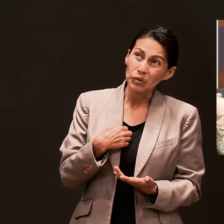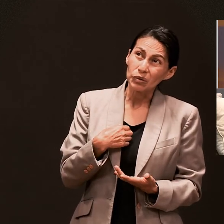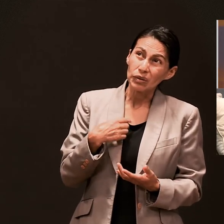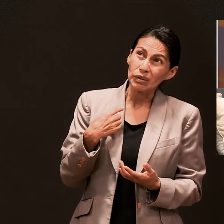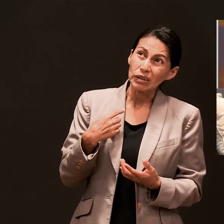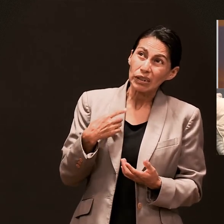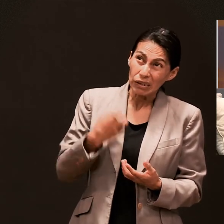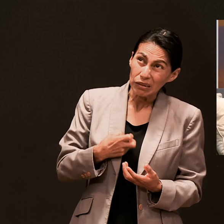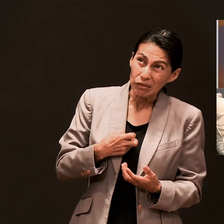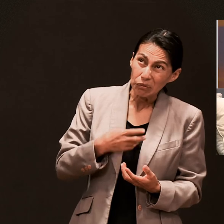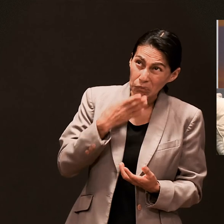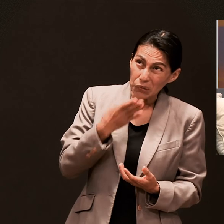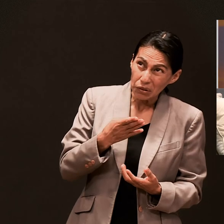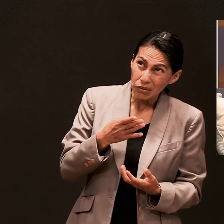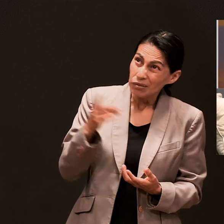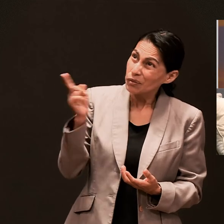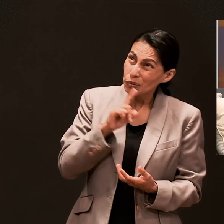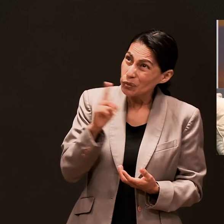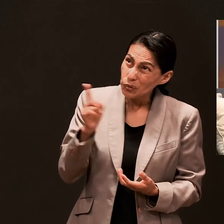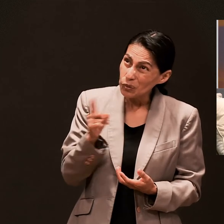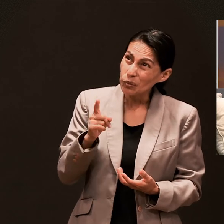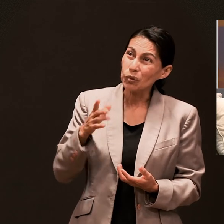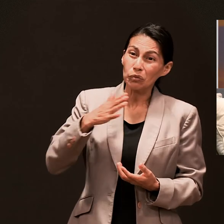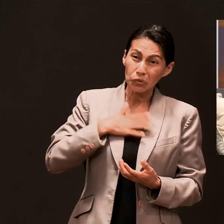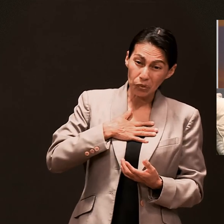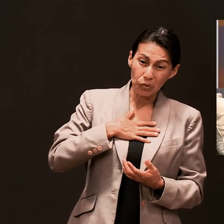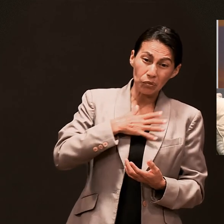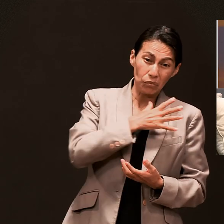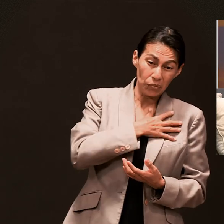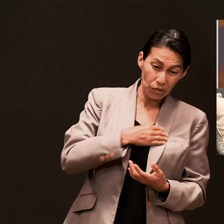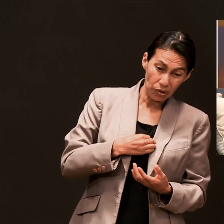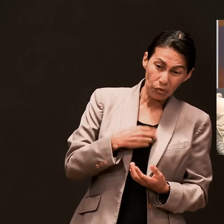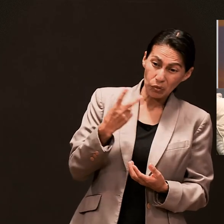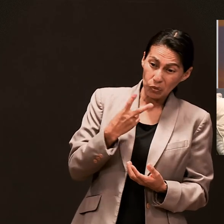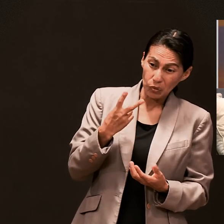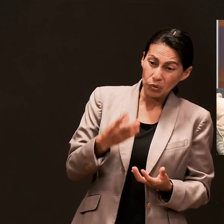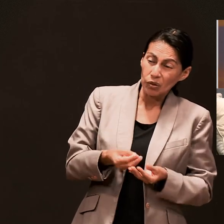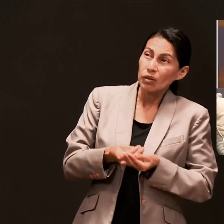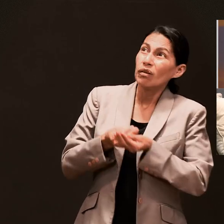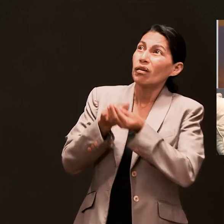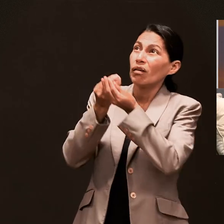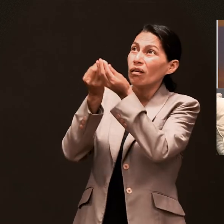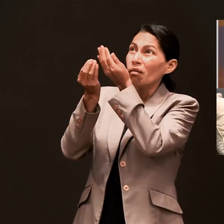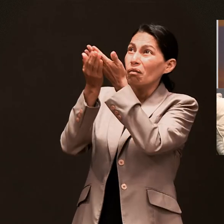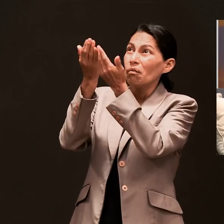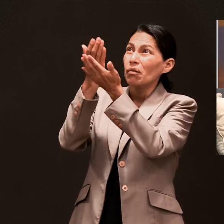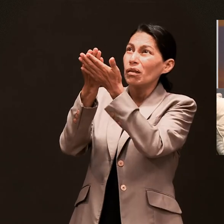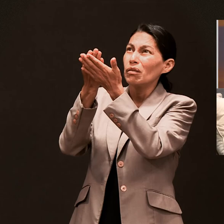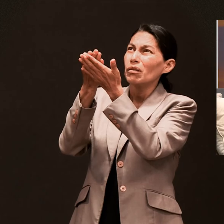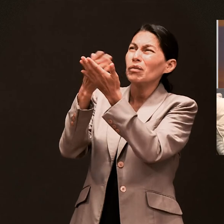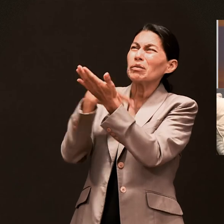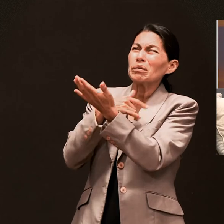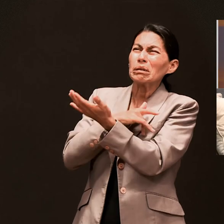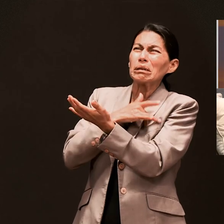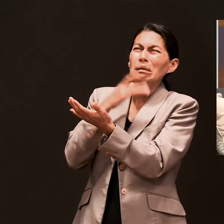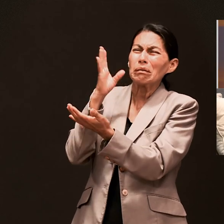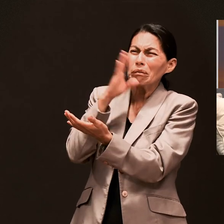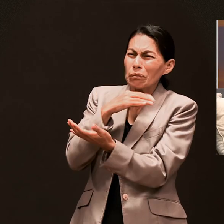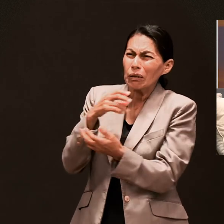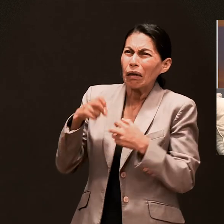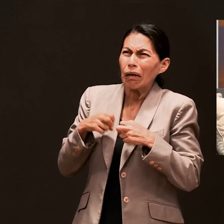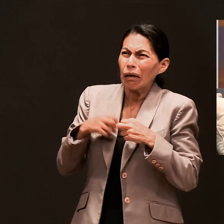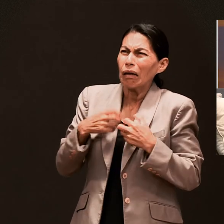es que yo no no debo de estar así porque yo estoy poniendo a mis hijos en tus manos porque me siento